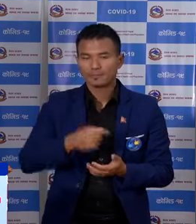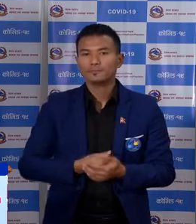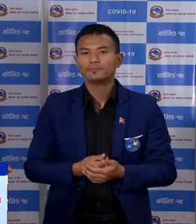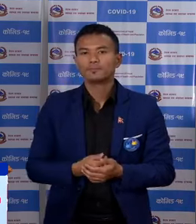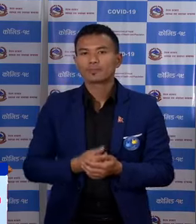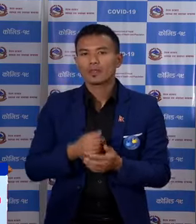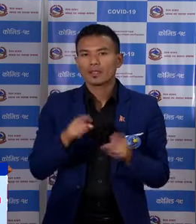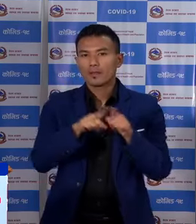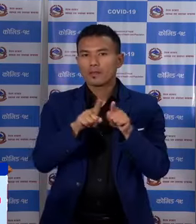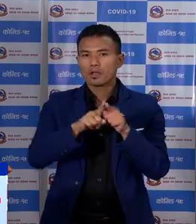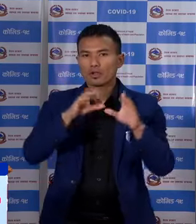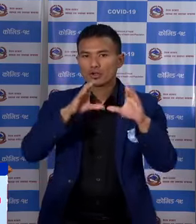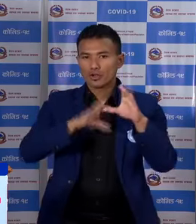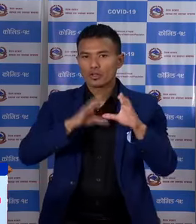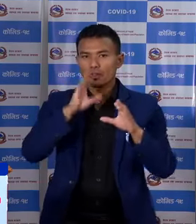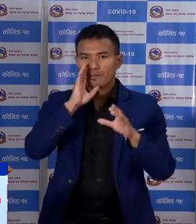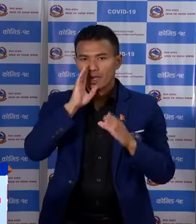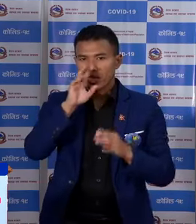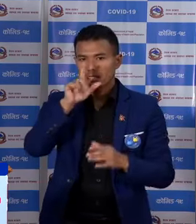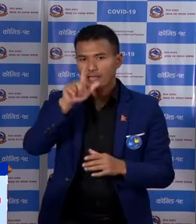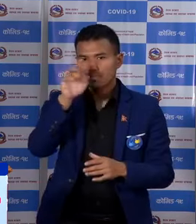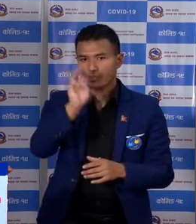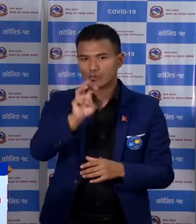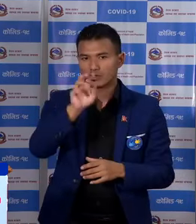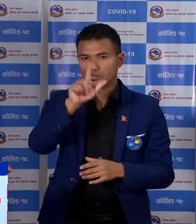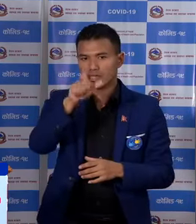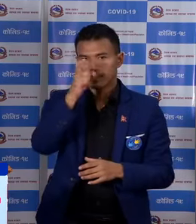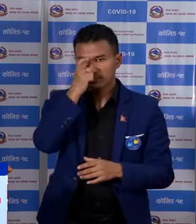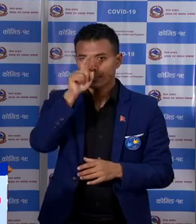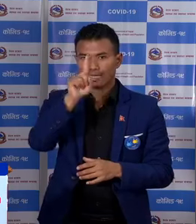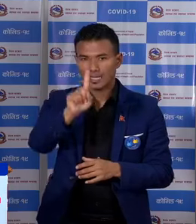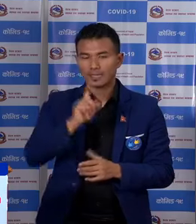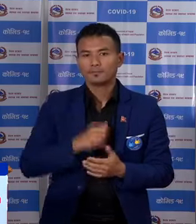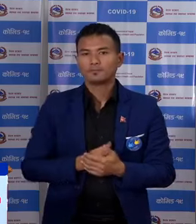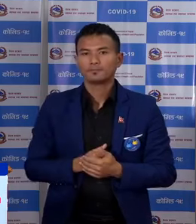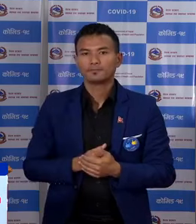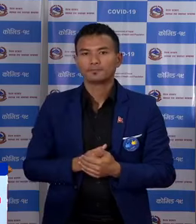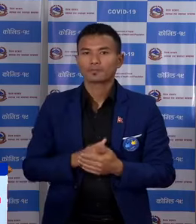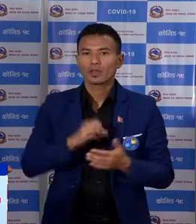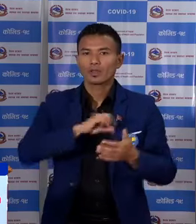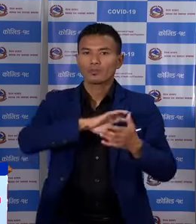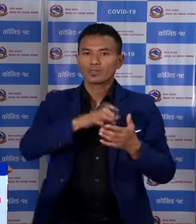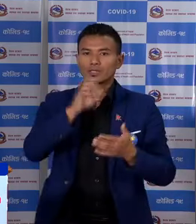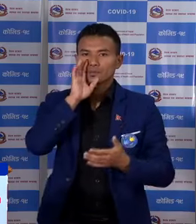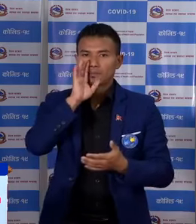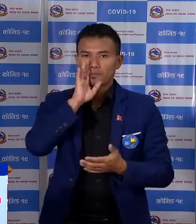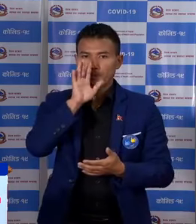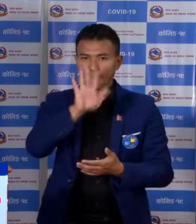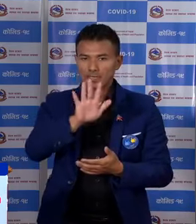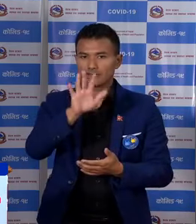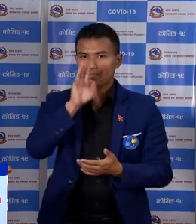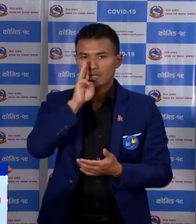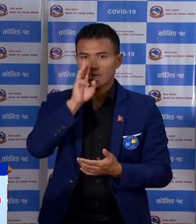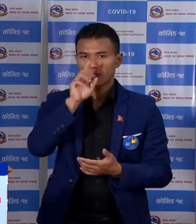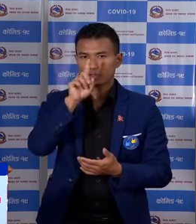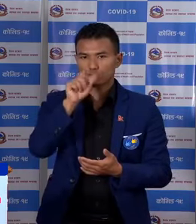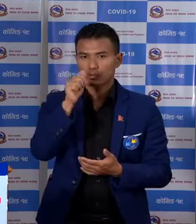तेसे गरी गंडकी प्रदेश मां 7,701 प्रदेश नमर प्रदेश मां 11